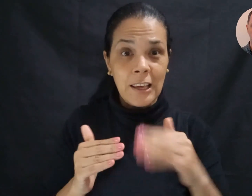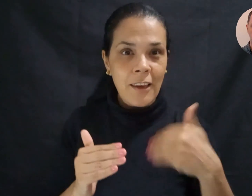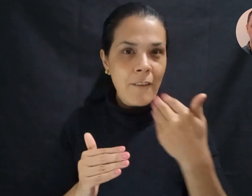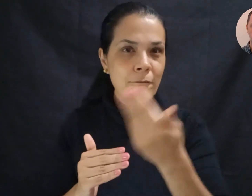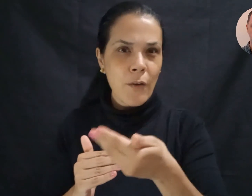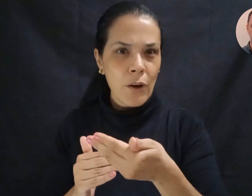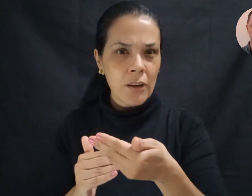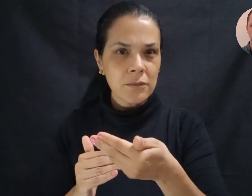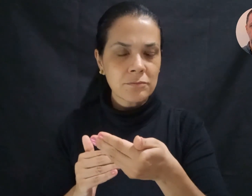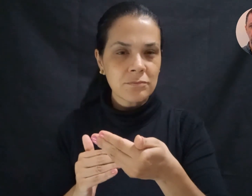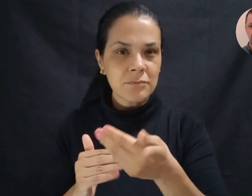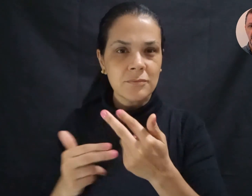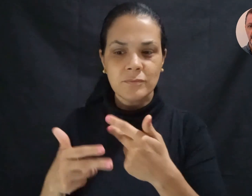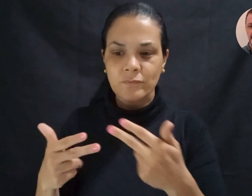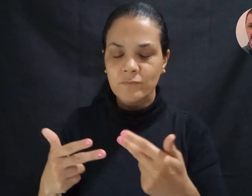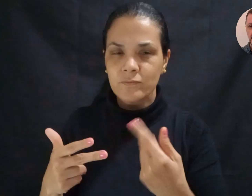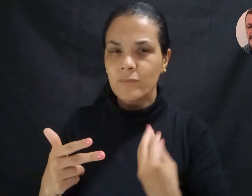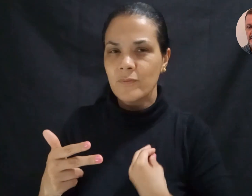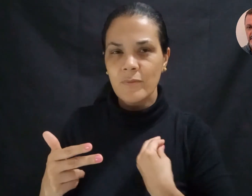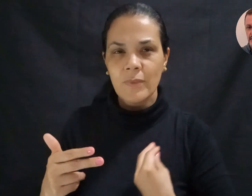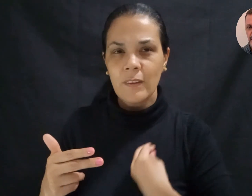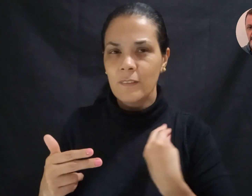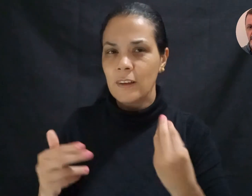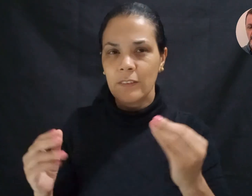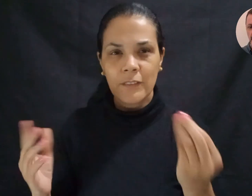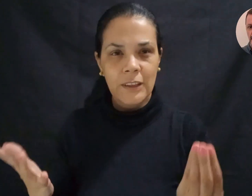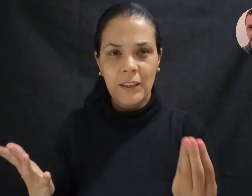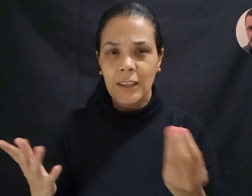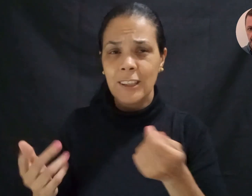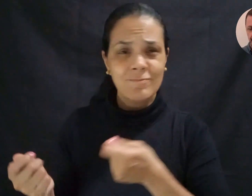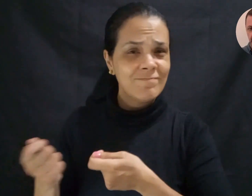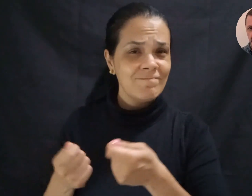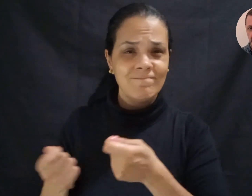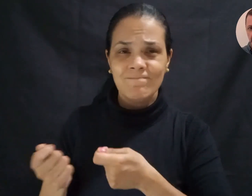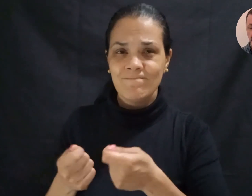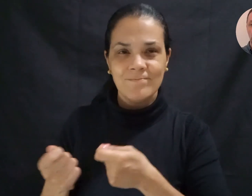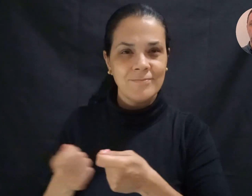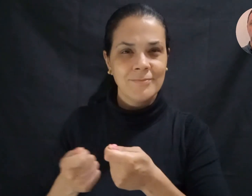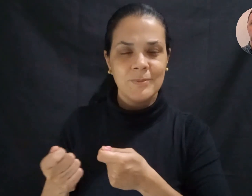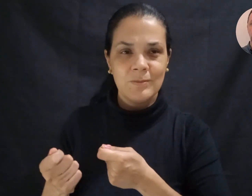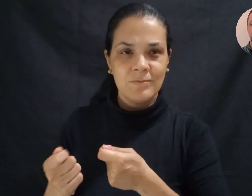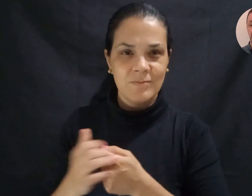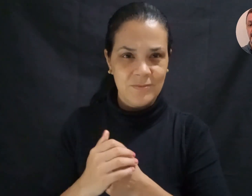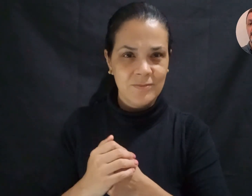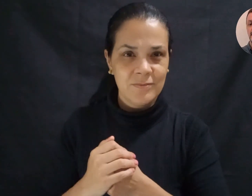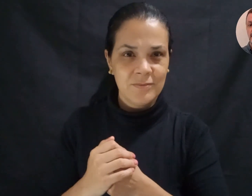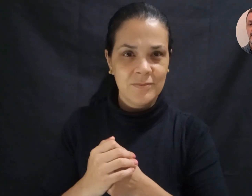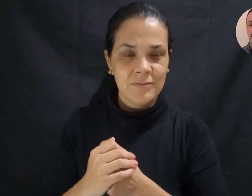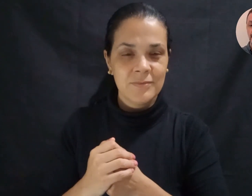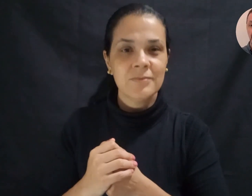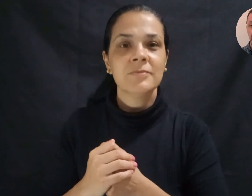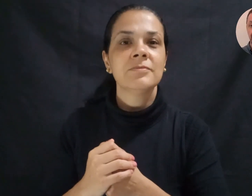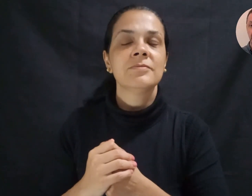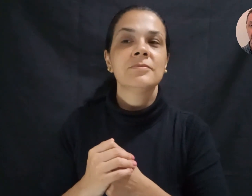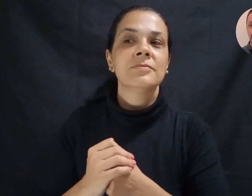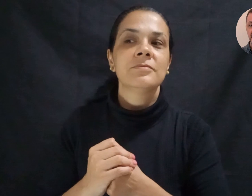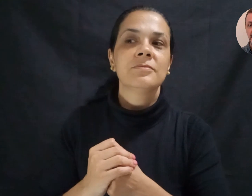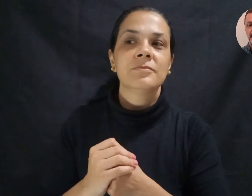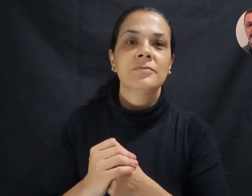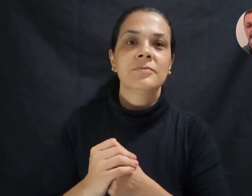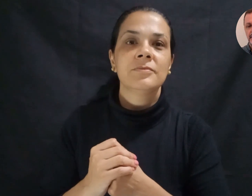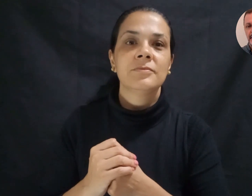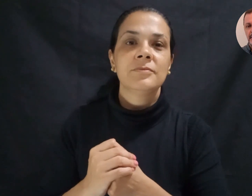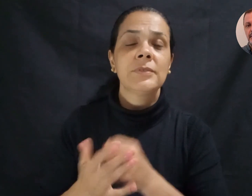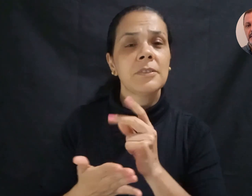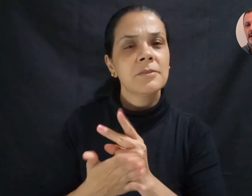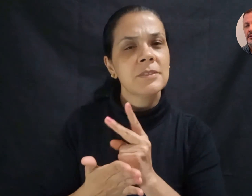externos, em situações que nós vivemos e que muitas vezes não temos como controlar. E como nós não temos como controlar,